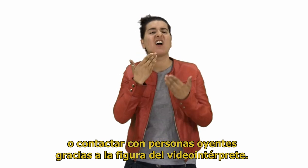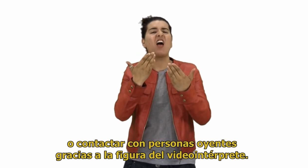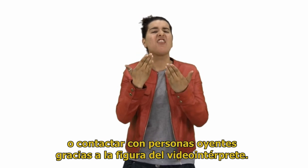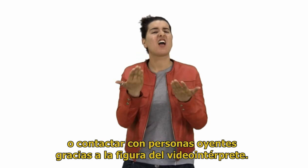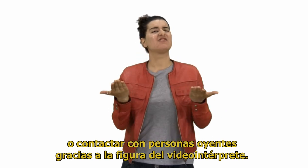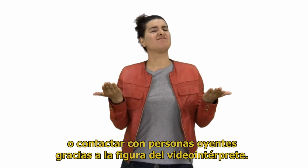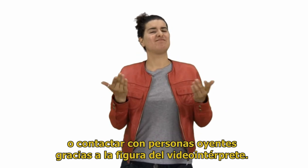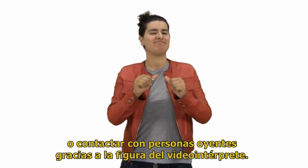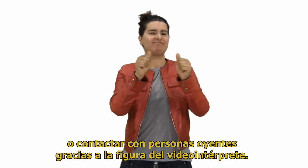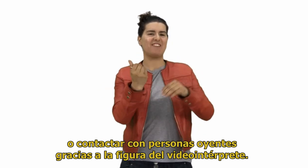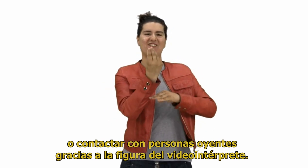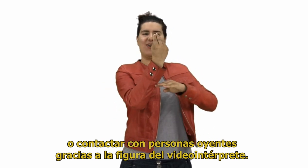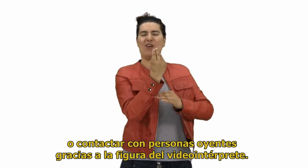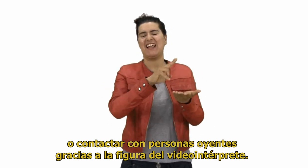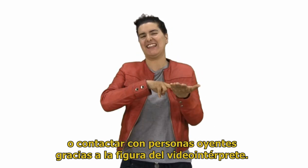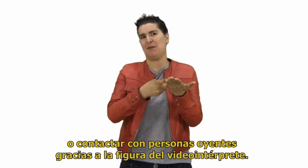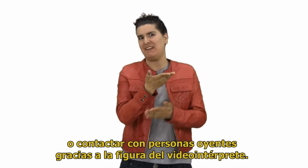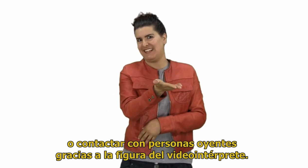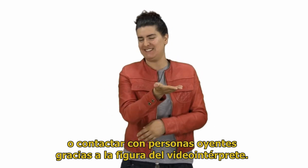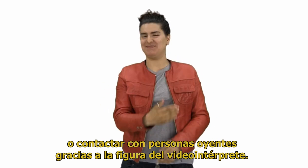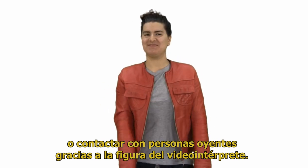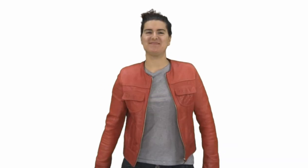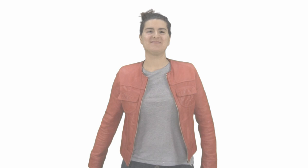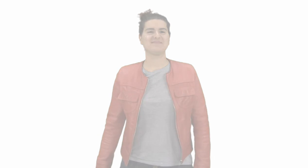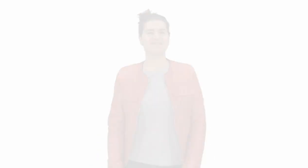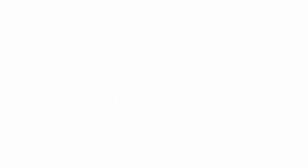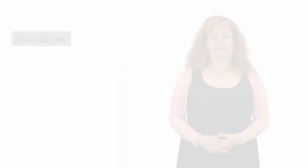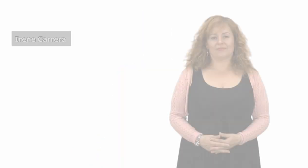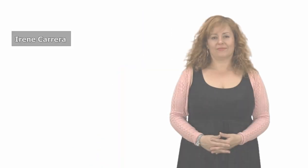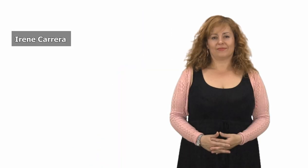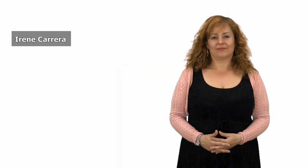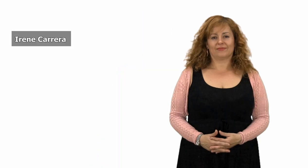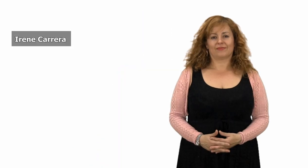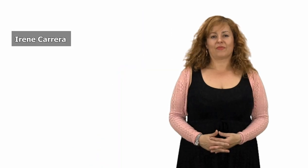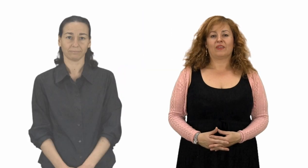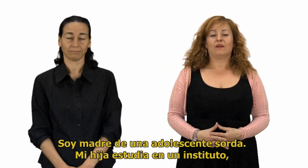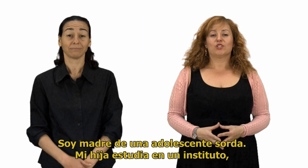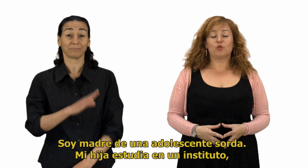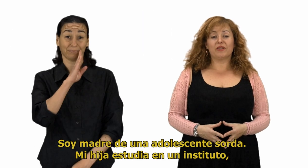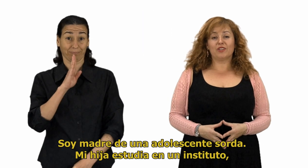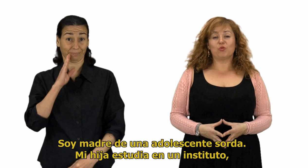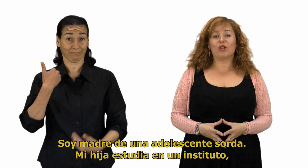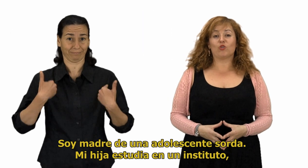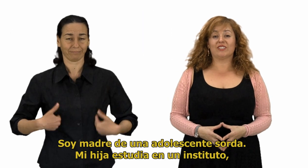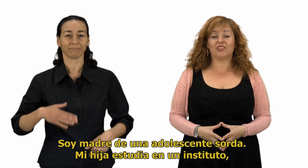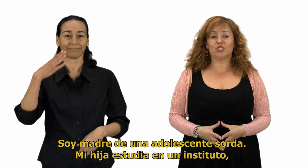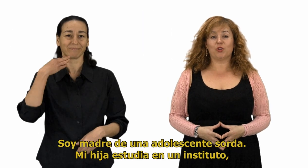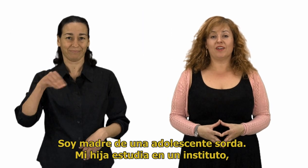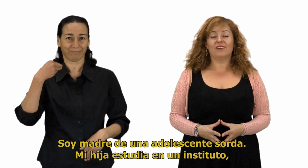madre de una adolescente sorda,